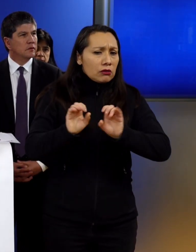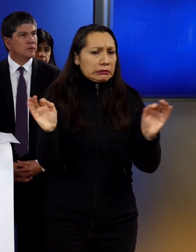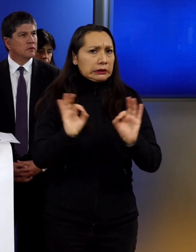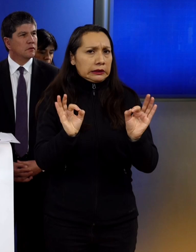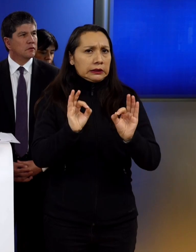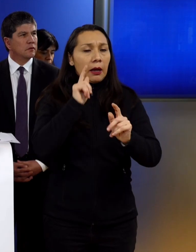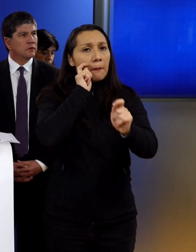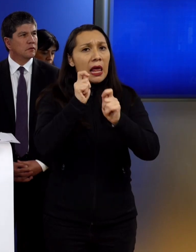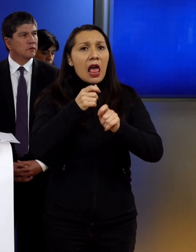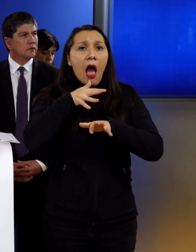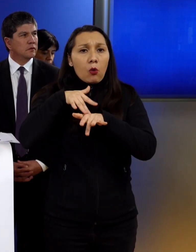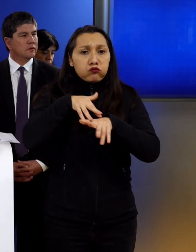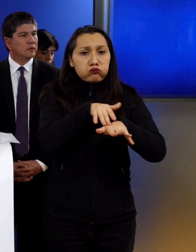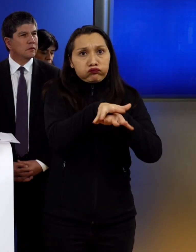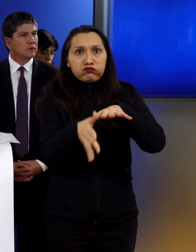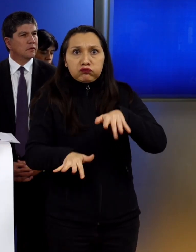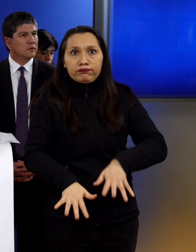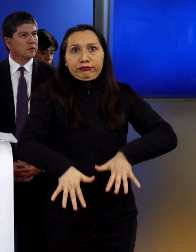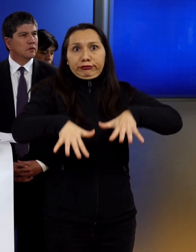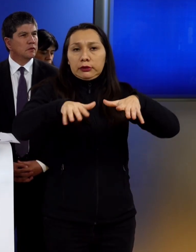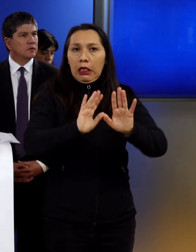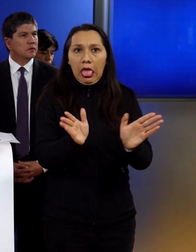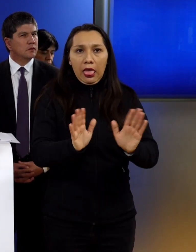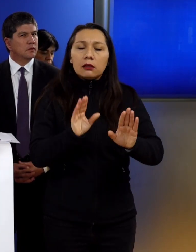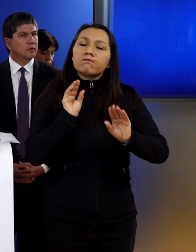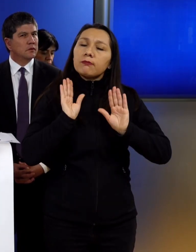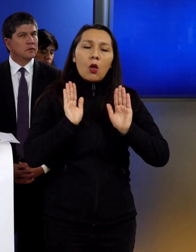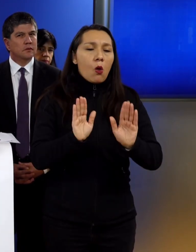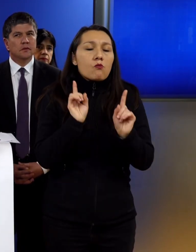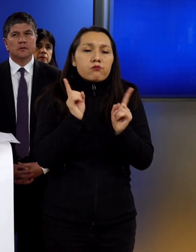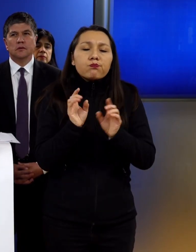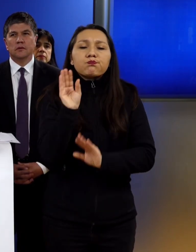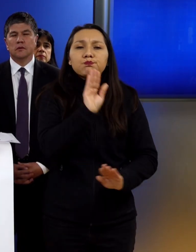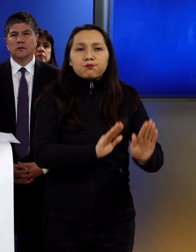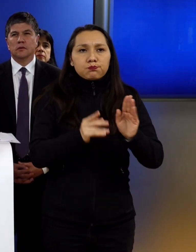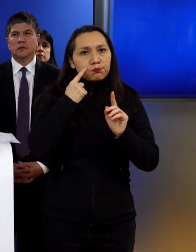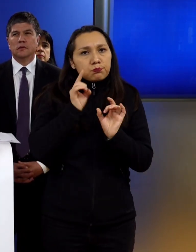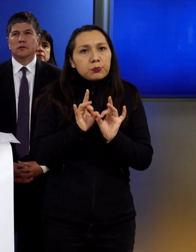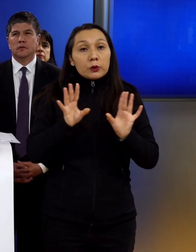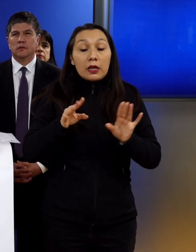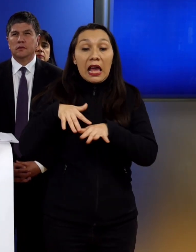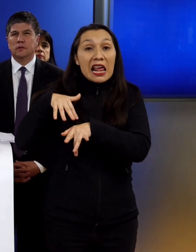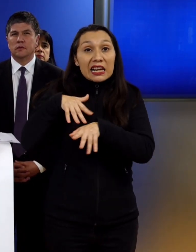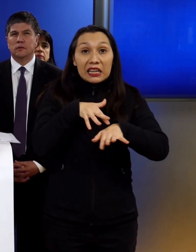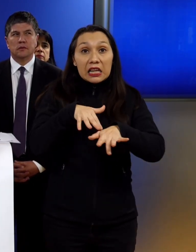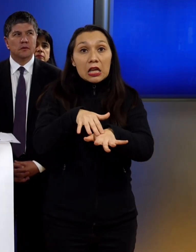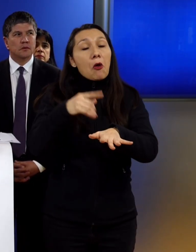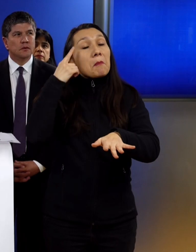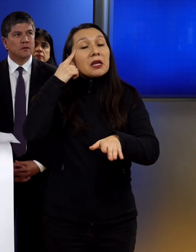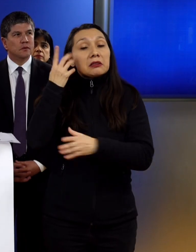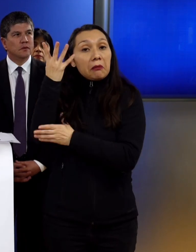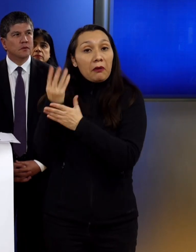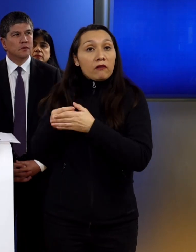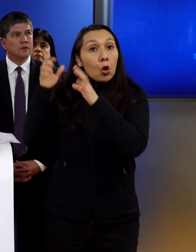existe riesgo de desborde. Hemos mantenido esas alertas. Los ríos normalmente, no porque deje de llover, estos ríos